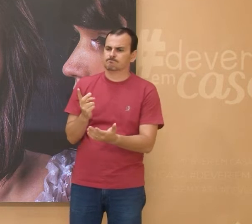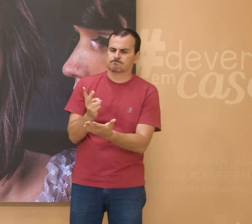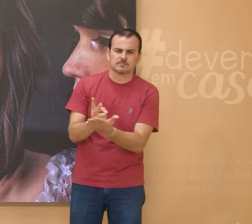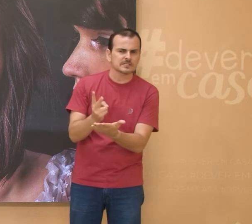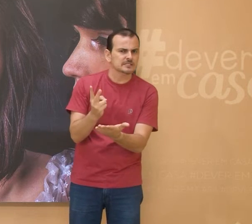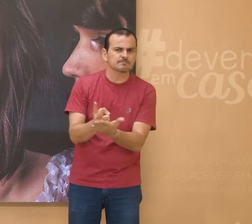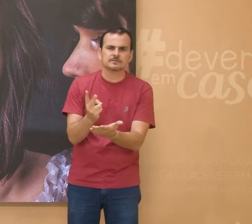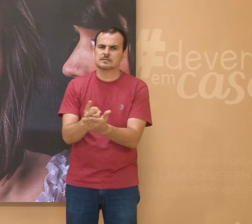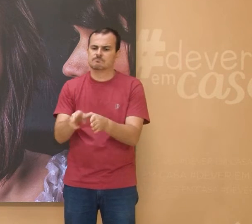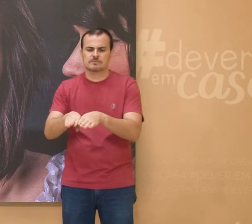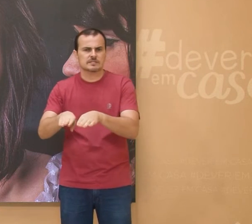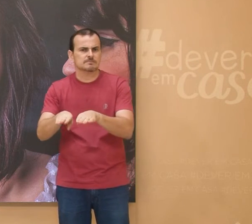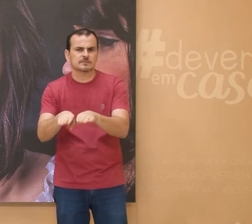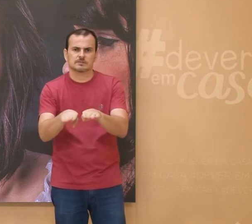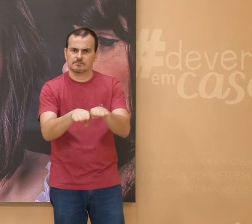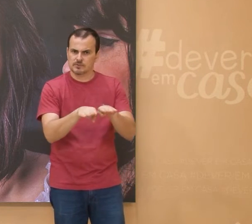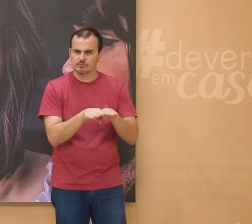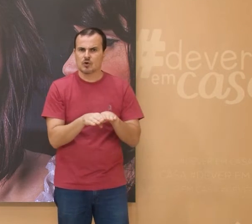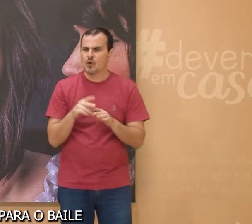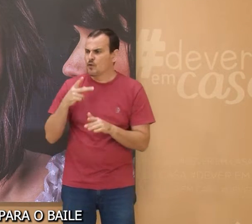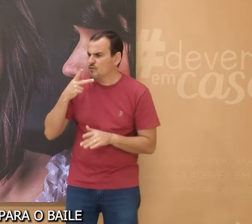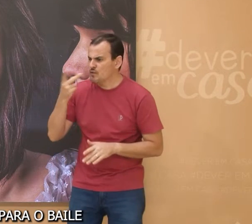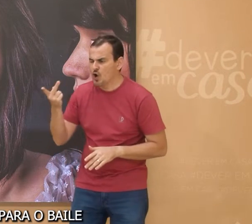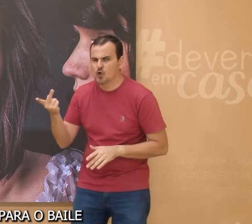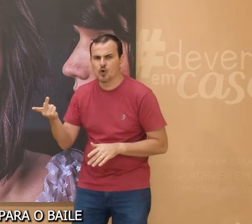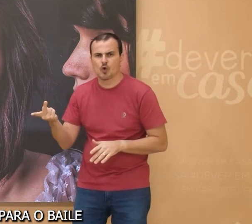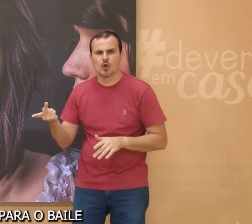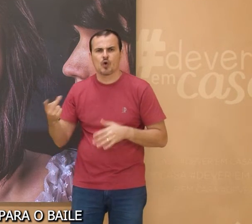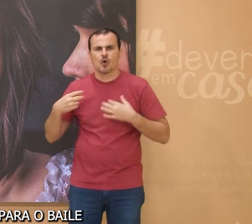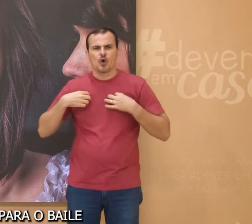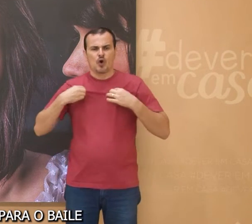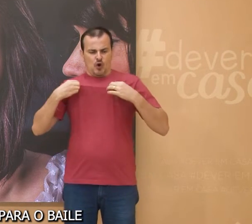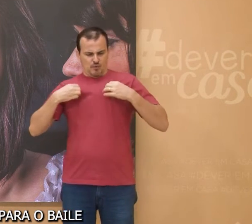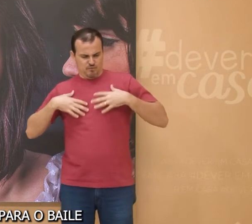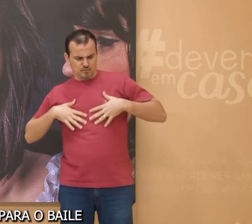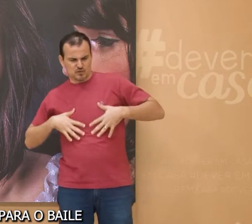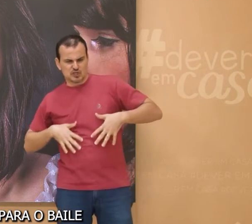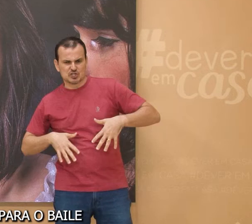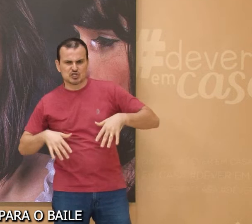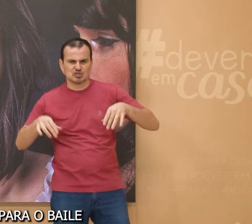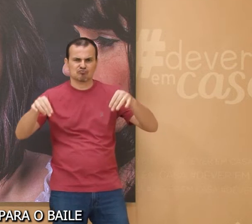mais uma vez, dizendo que nem roupa para o baile ela tinha.